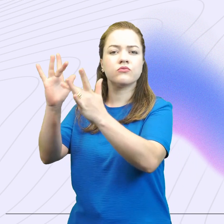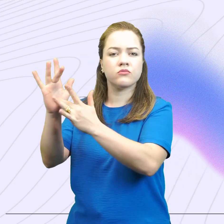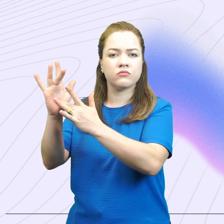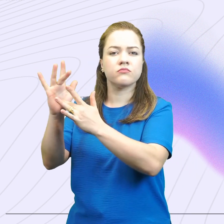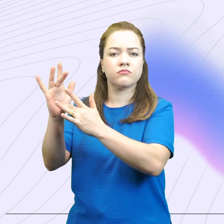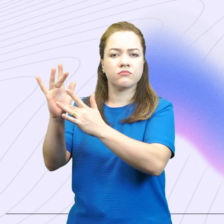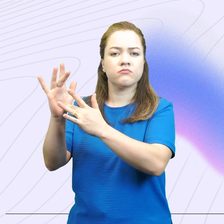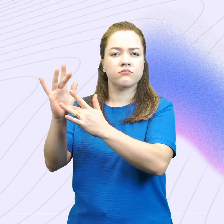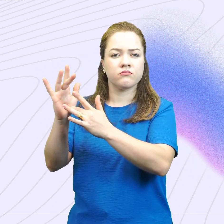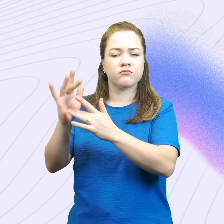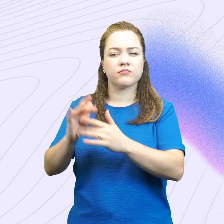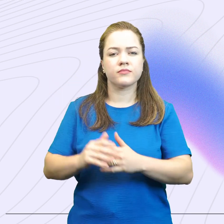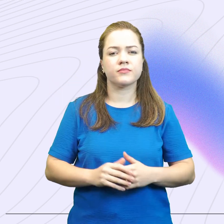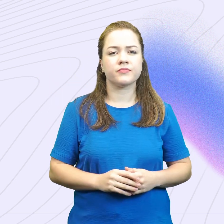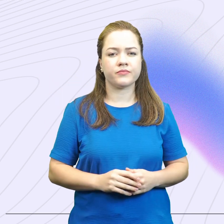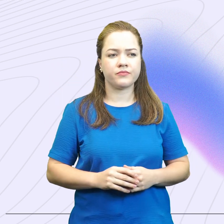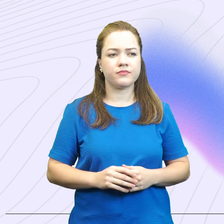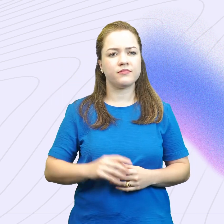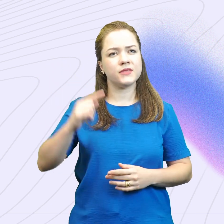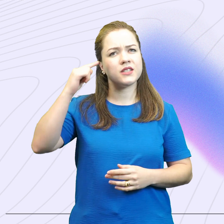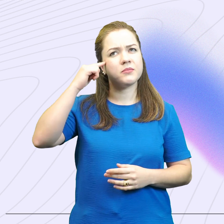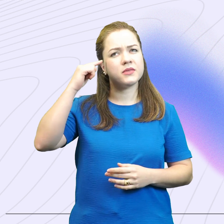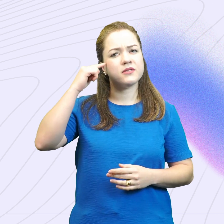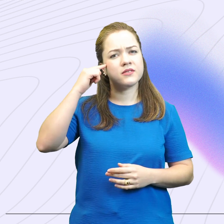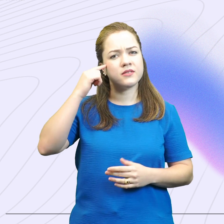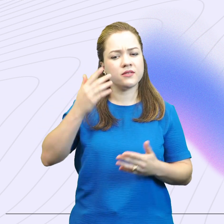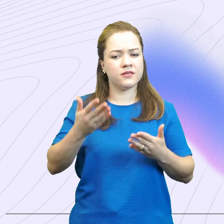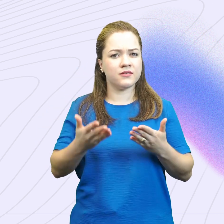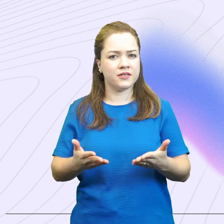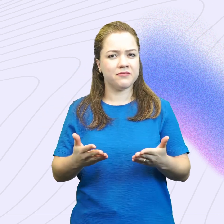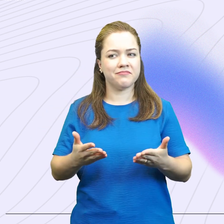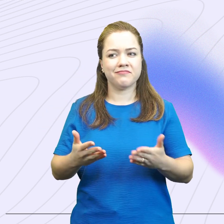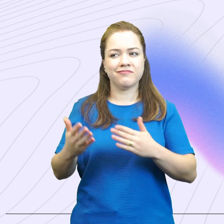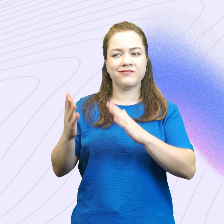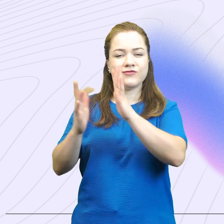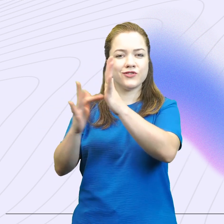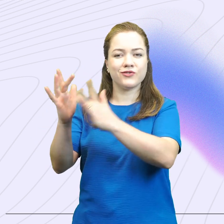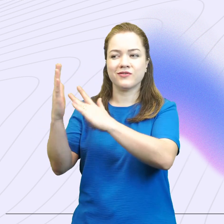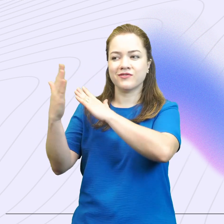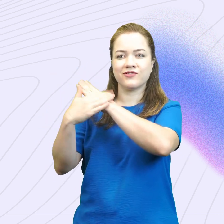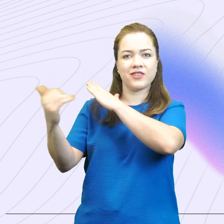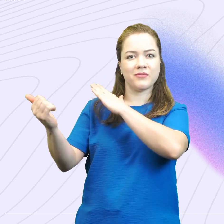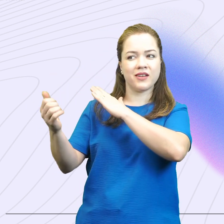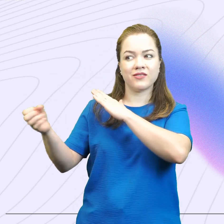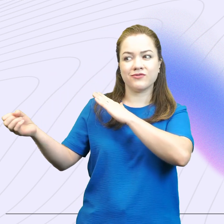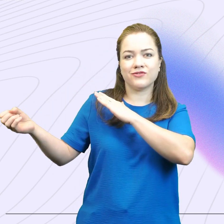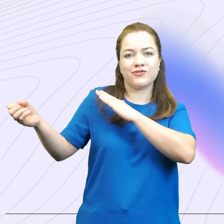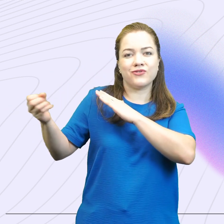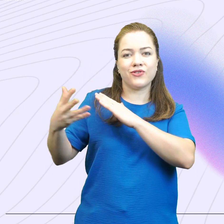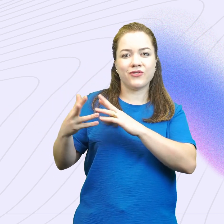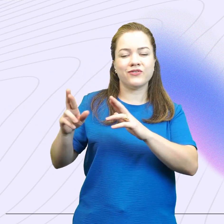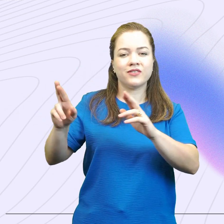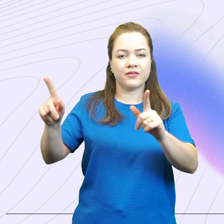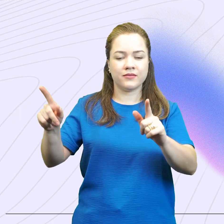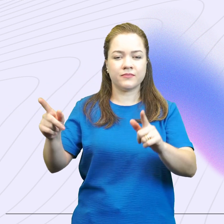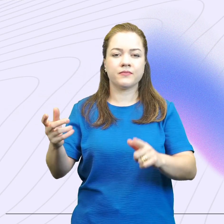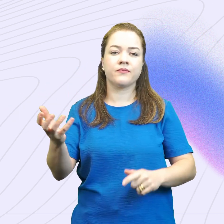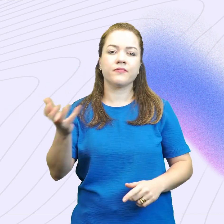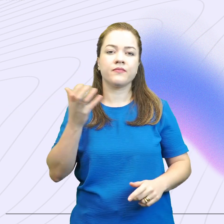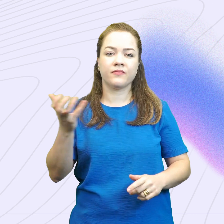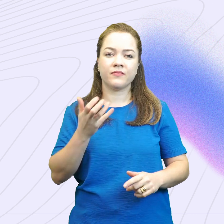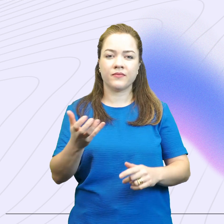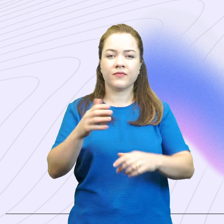chamado. E pensando assim então, nesse chamado inusitado de Jesus, eu quero compartilhar com a igreja 3